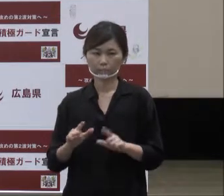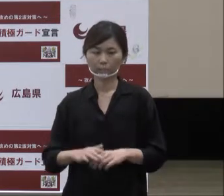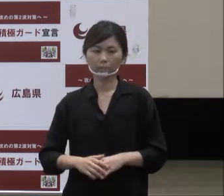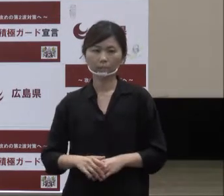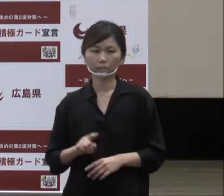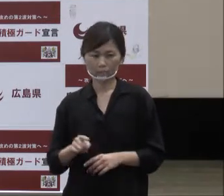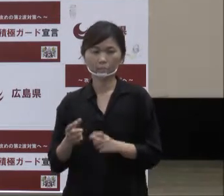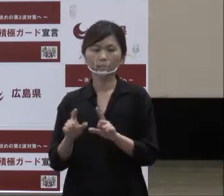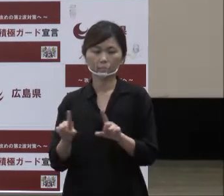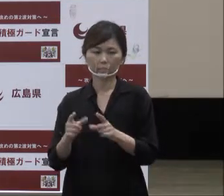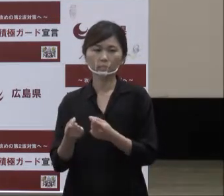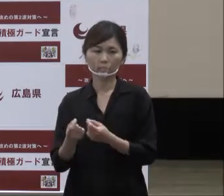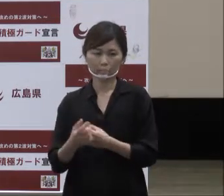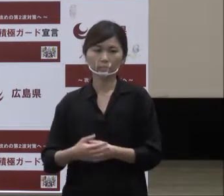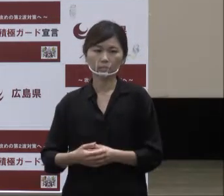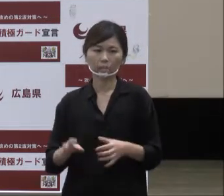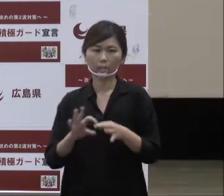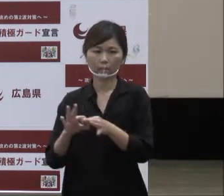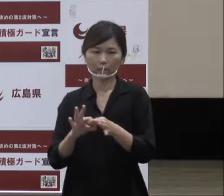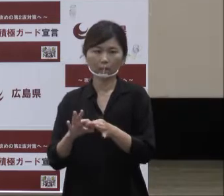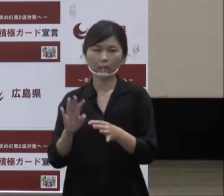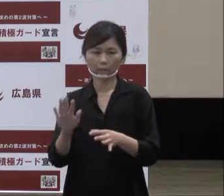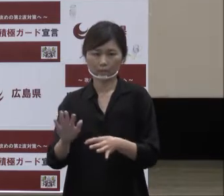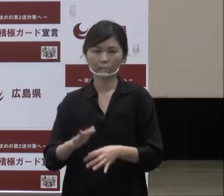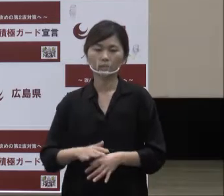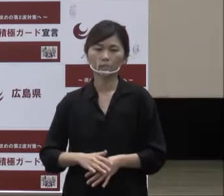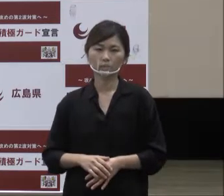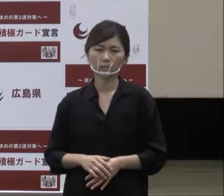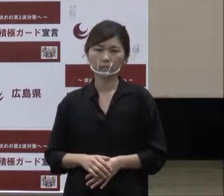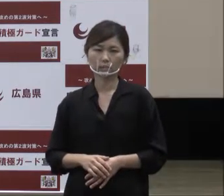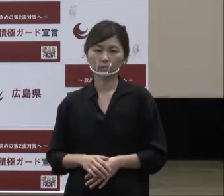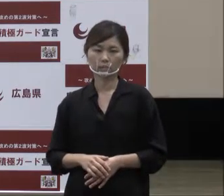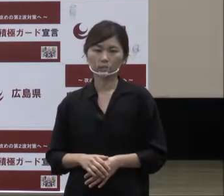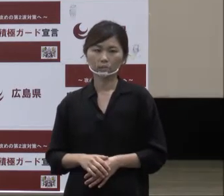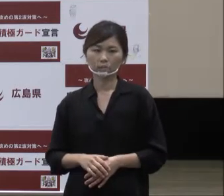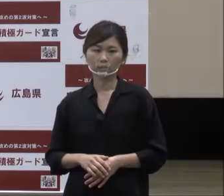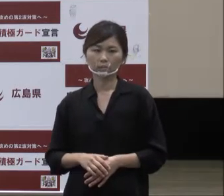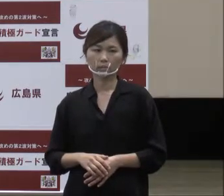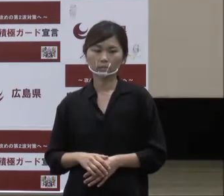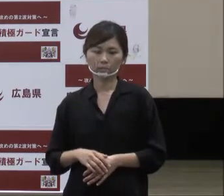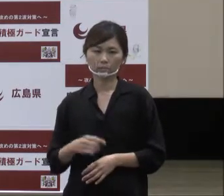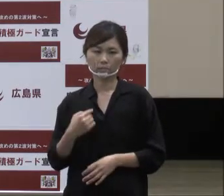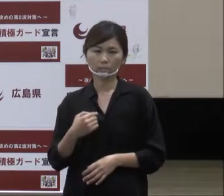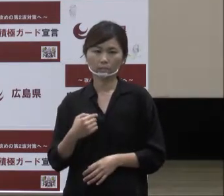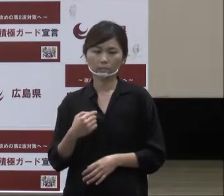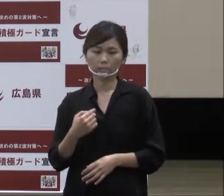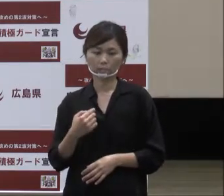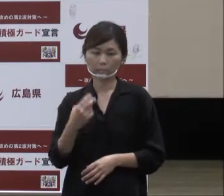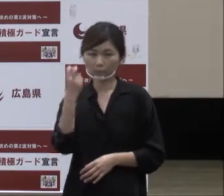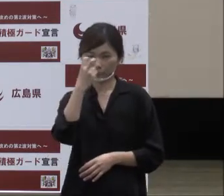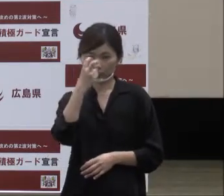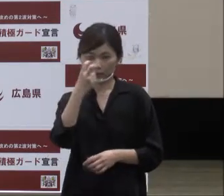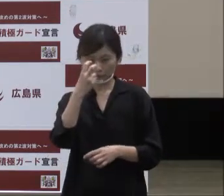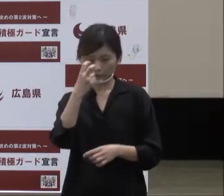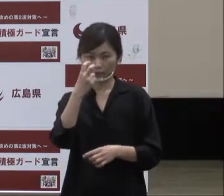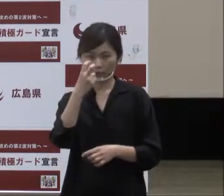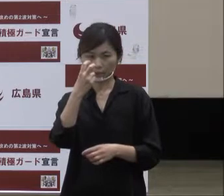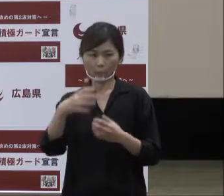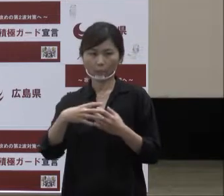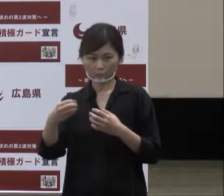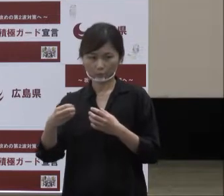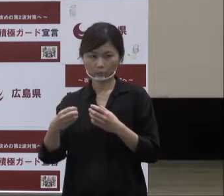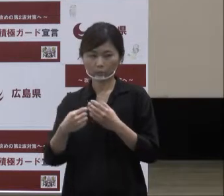それももちろん関わってきます。要するに検体取るのがコンプレゼントなので、検体取るプロセスが簡単になるという